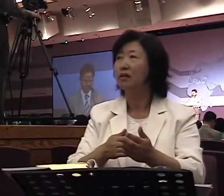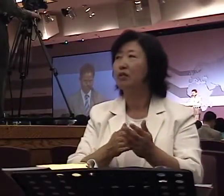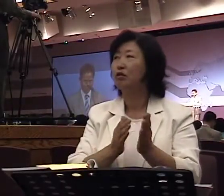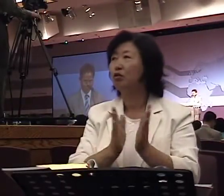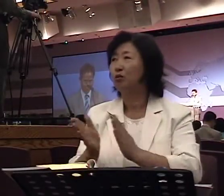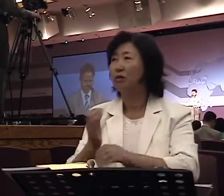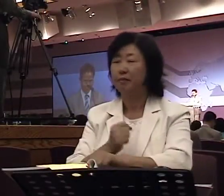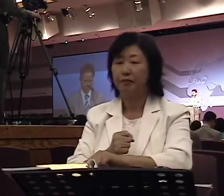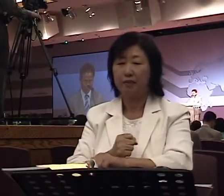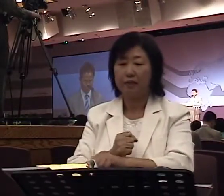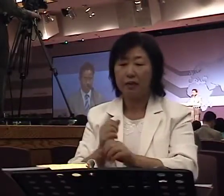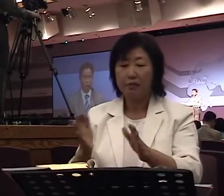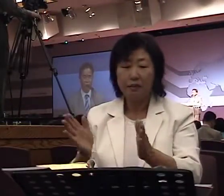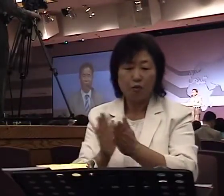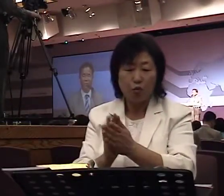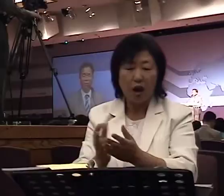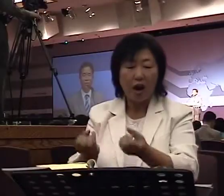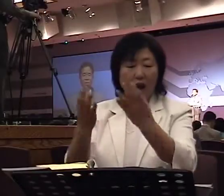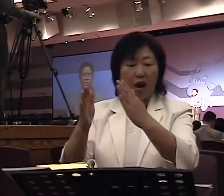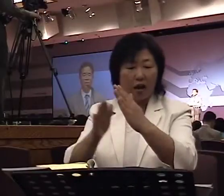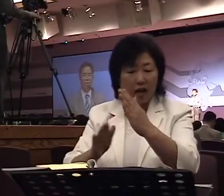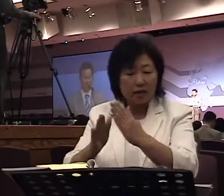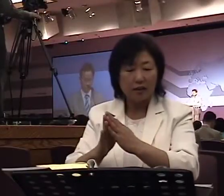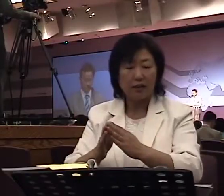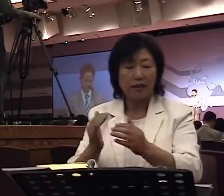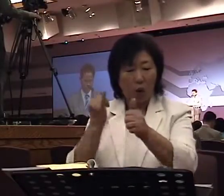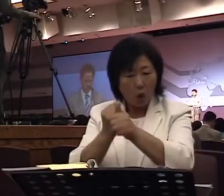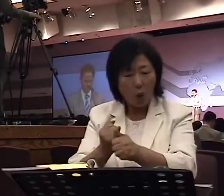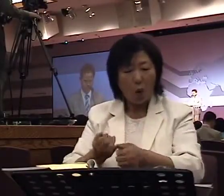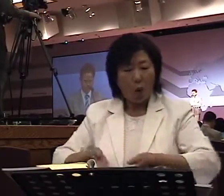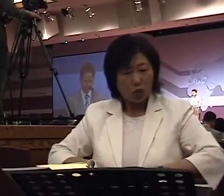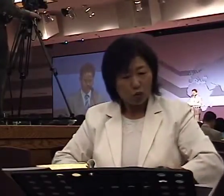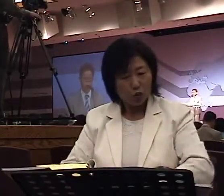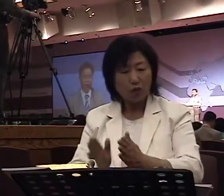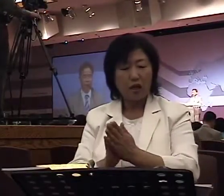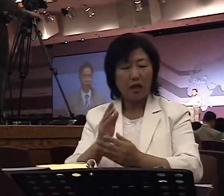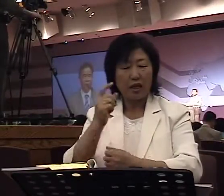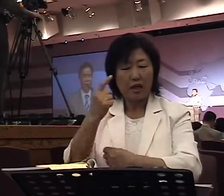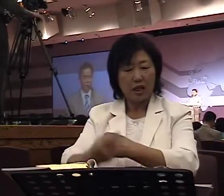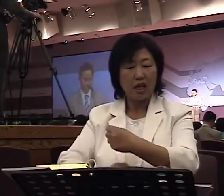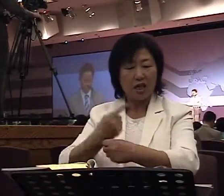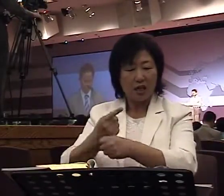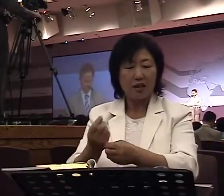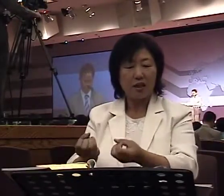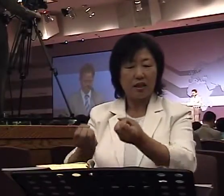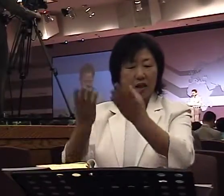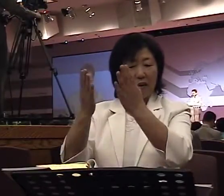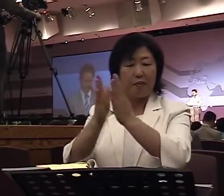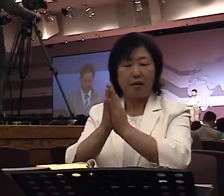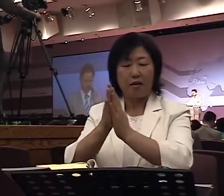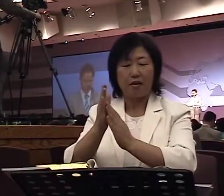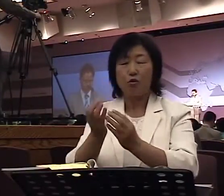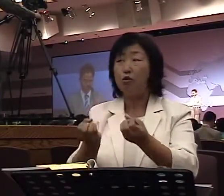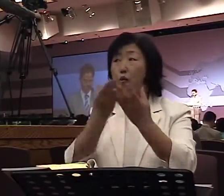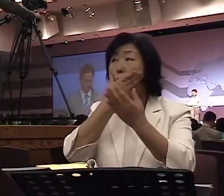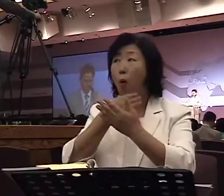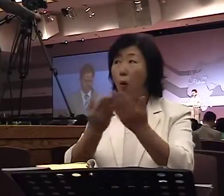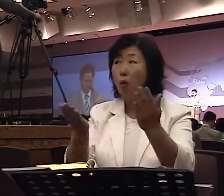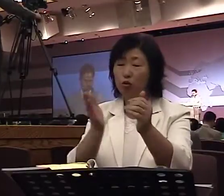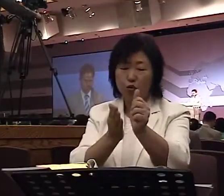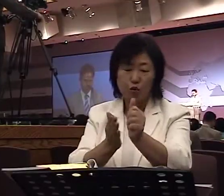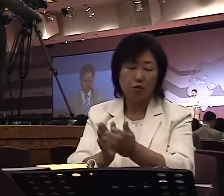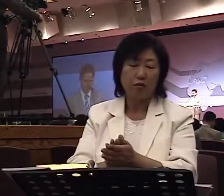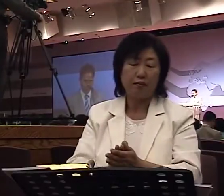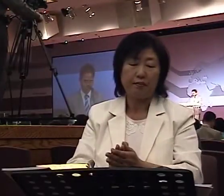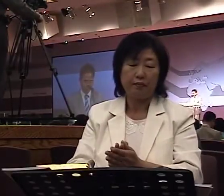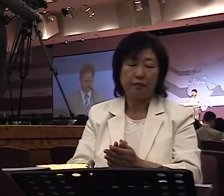있습니다. 결혼, 출산, 돌, 개업 예배 드린 가정들 또 비즈니스에 주님의 축복을 빌고요. 또 우리의 위로가